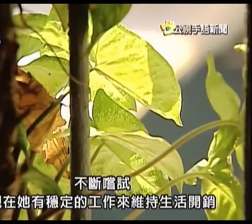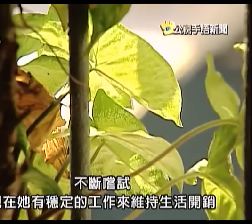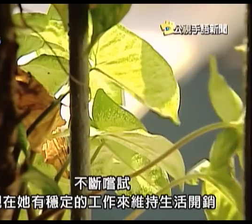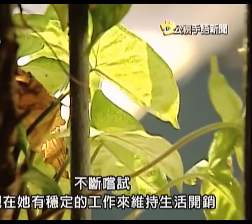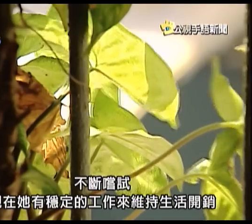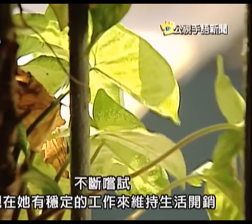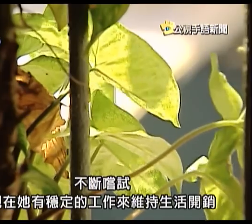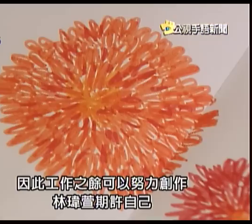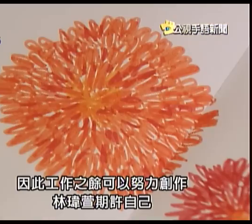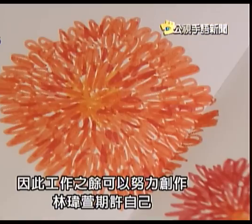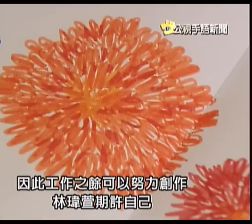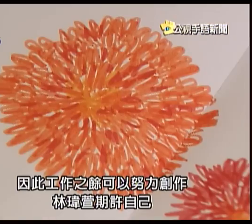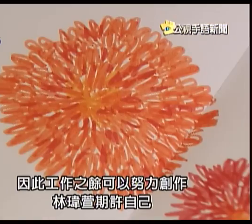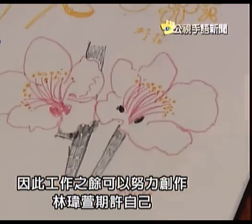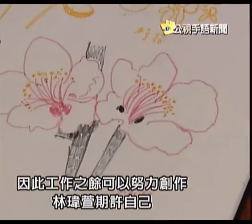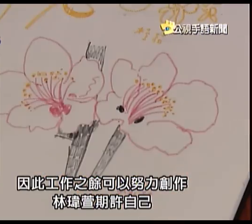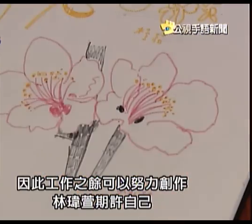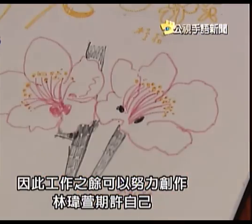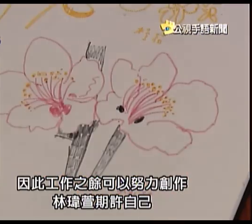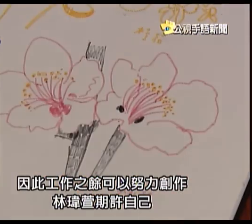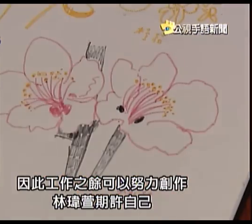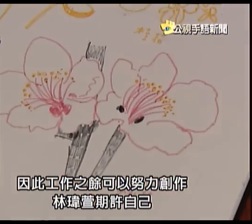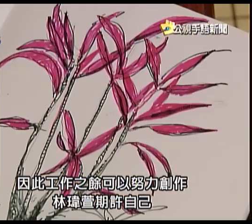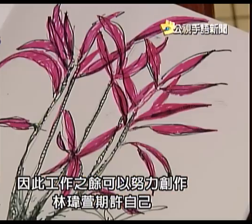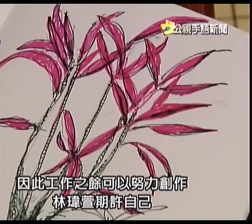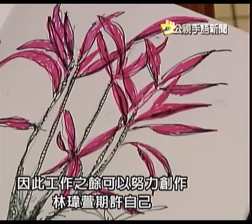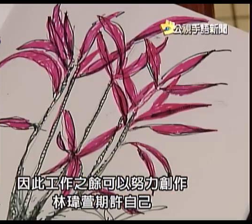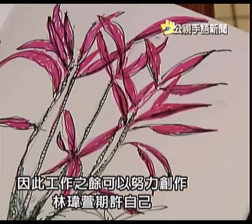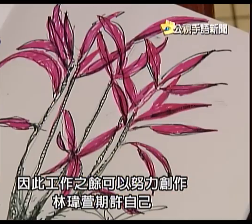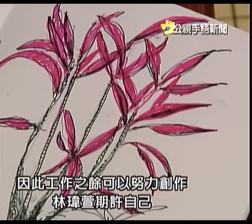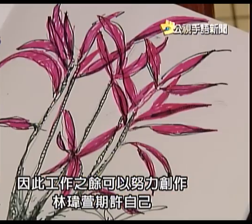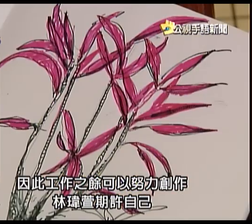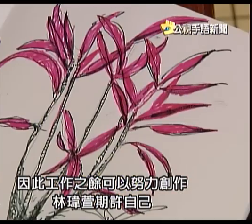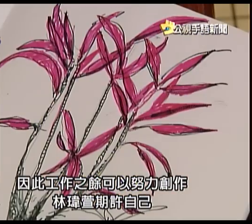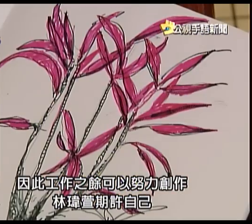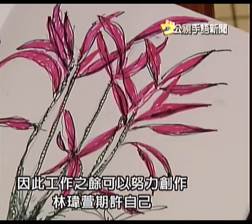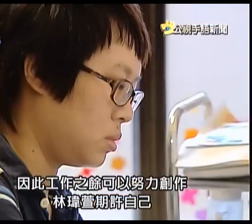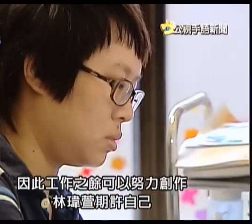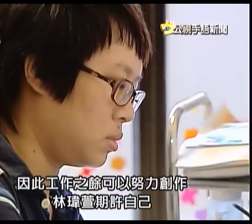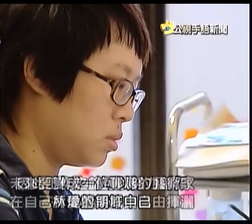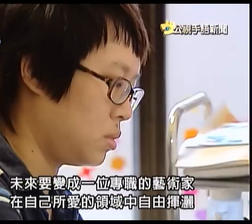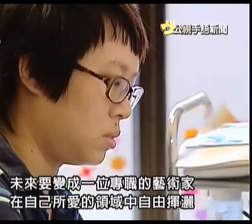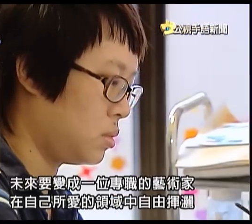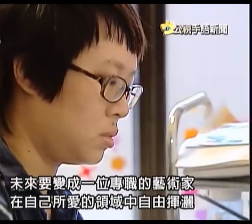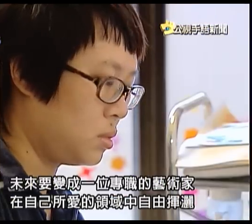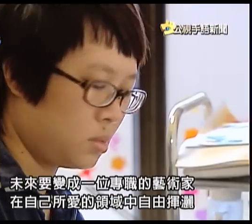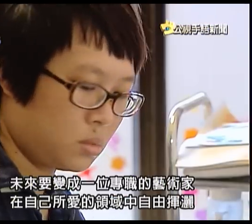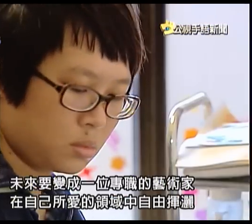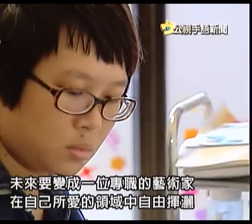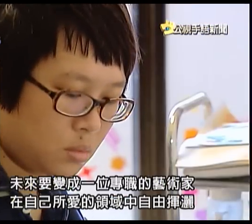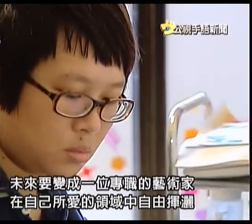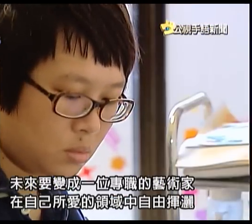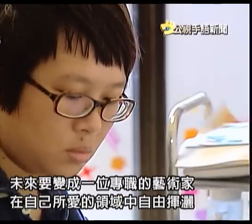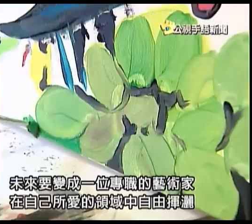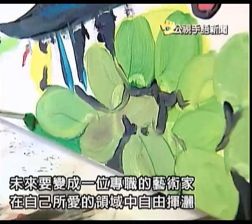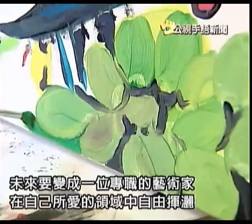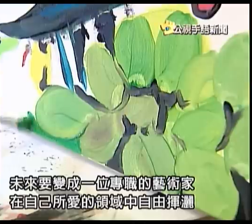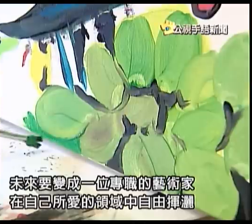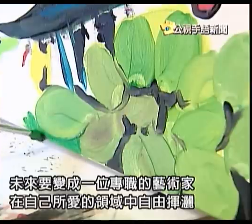销，因此工作之余可以努力创作。林伟轩期许自己未来要变成一位专职的艺术家，在自己所